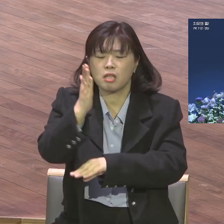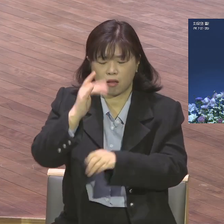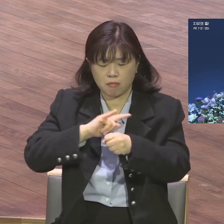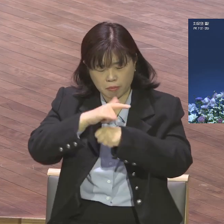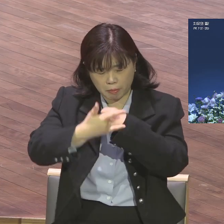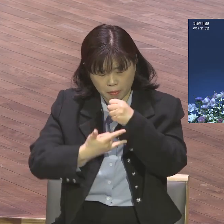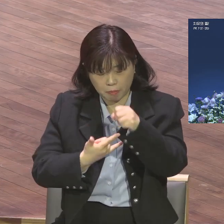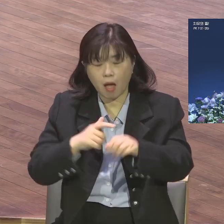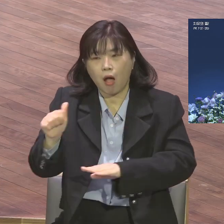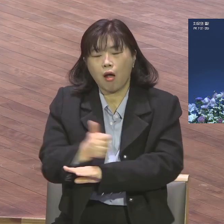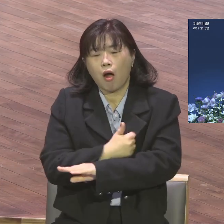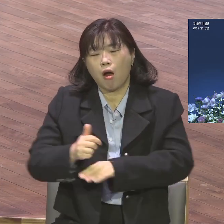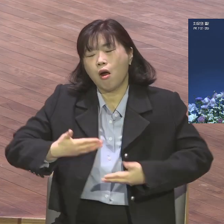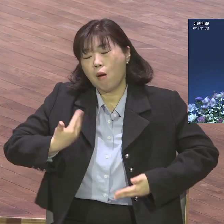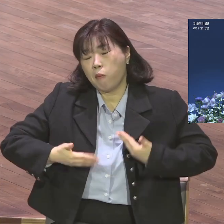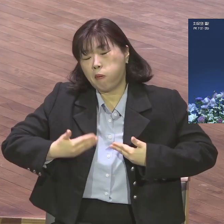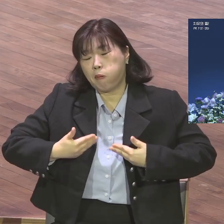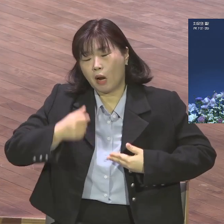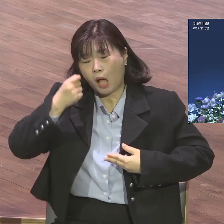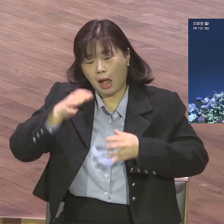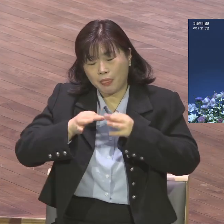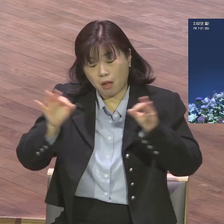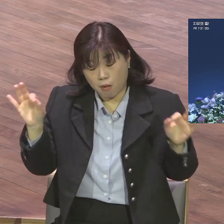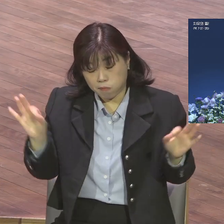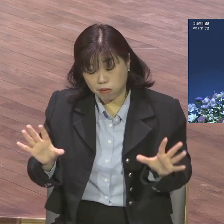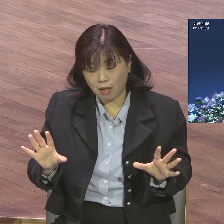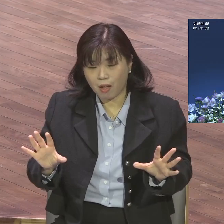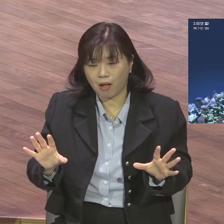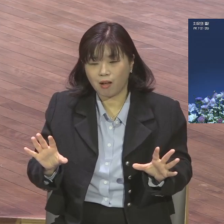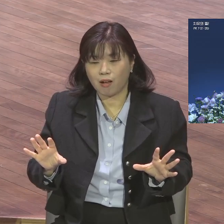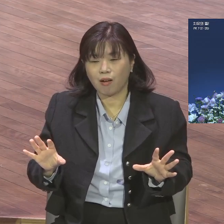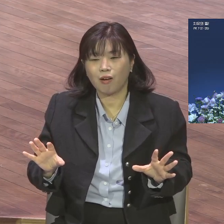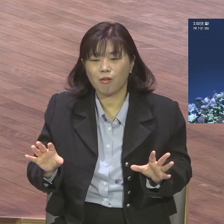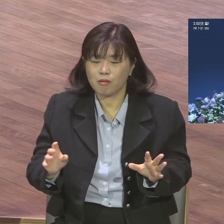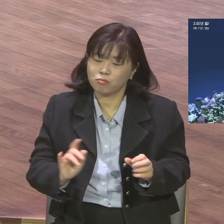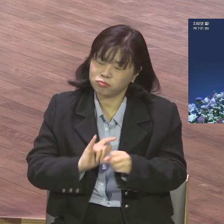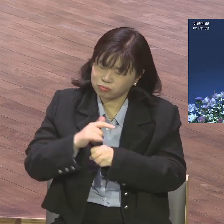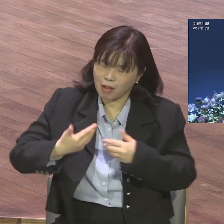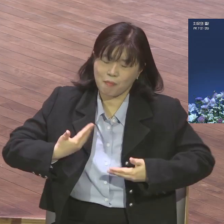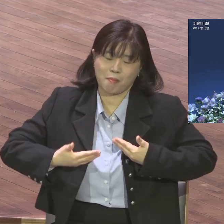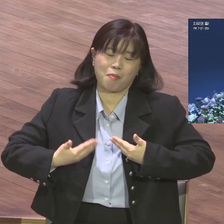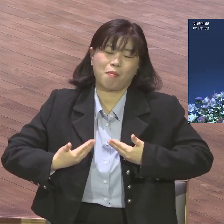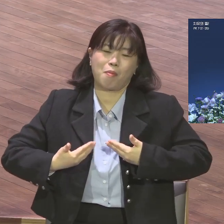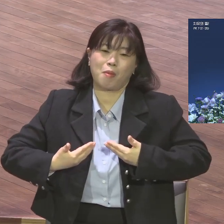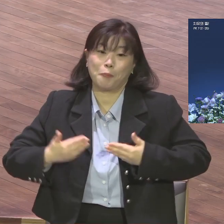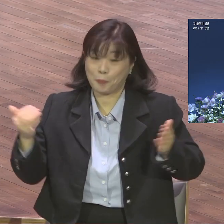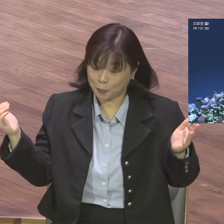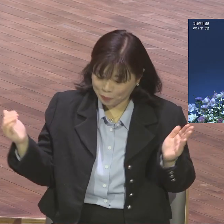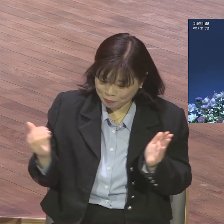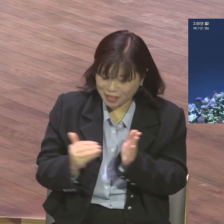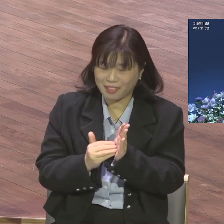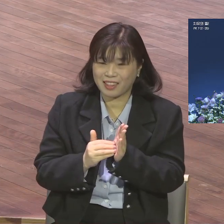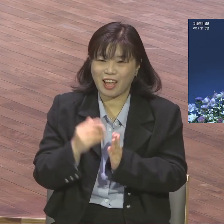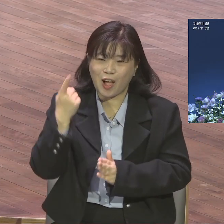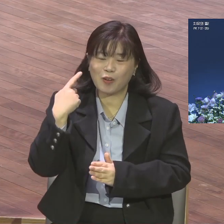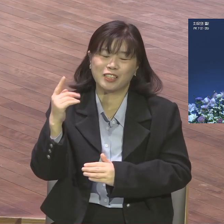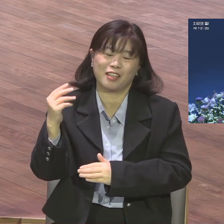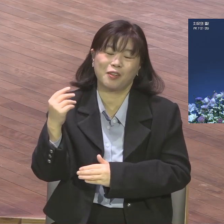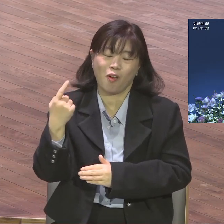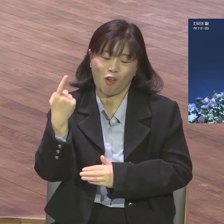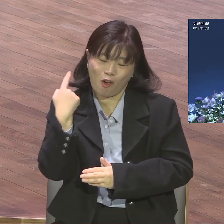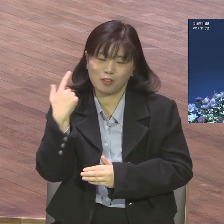돌았어요. 참 바쁜 일정을 보내야 되는데 제가 어제 금요일 날 출발을 이렇게 하려고